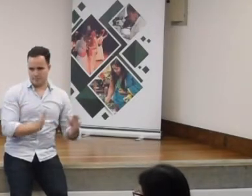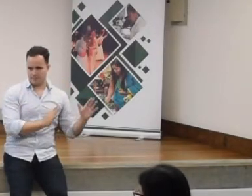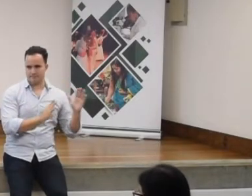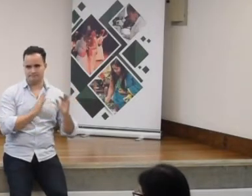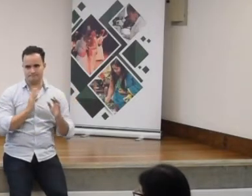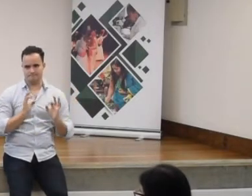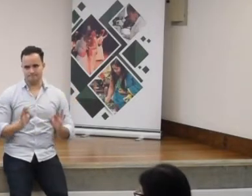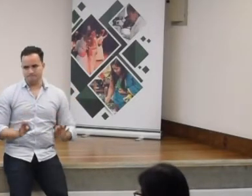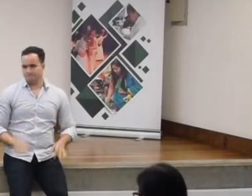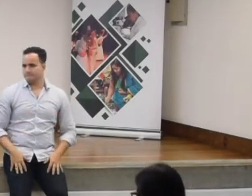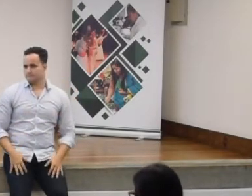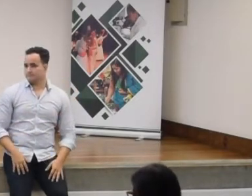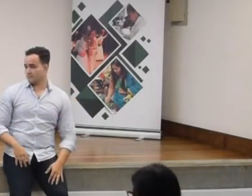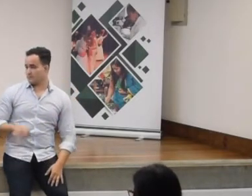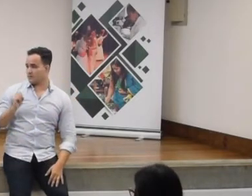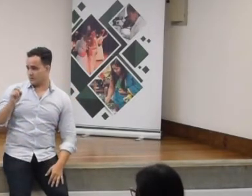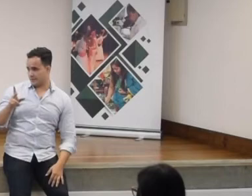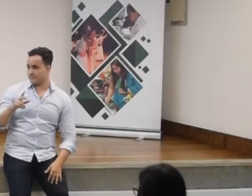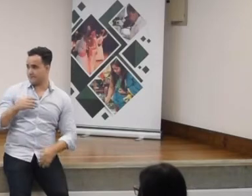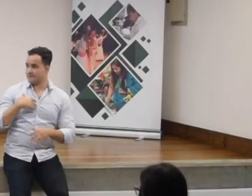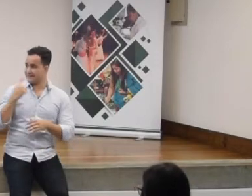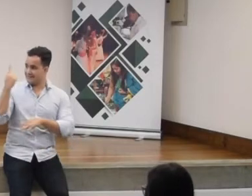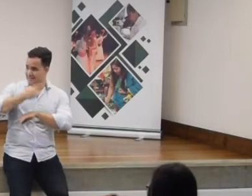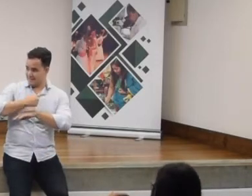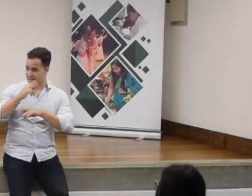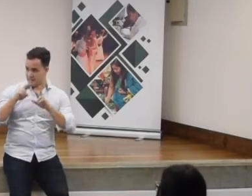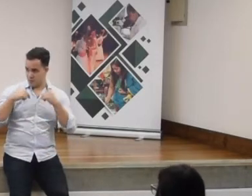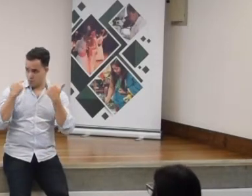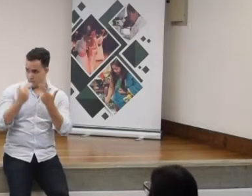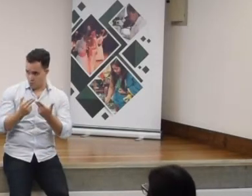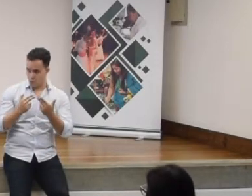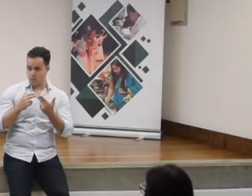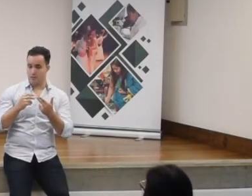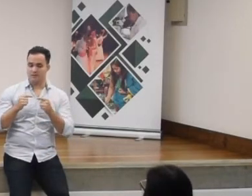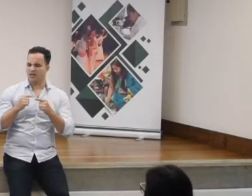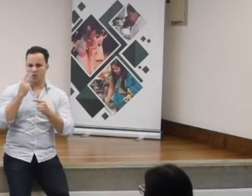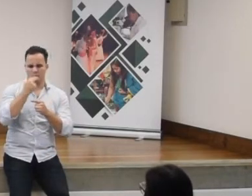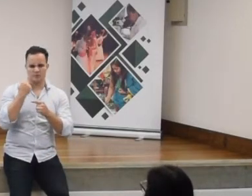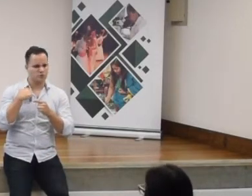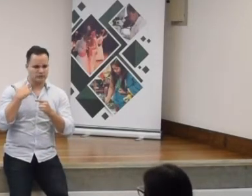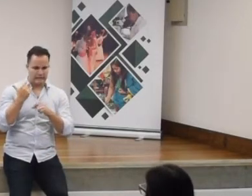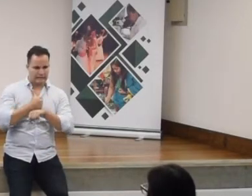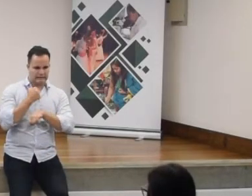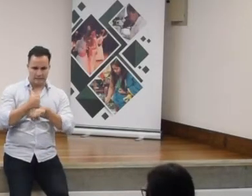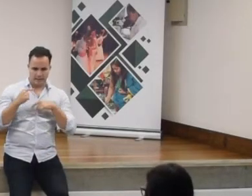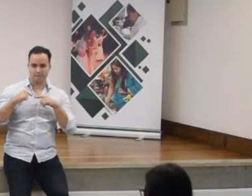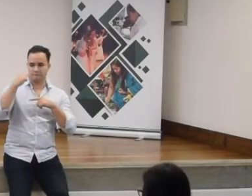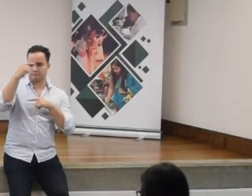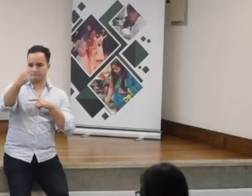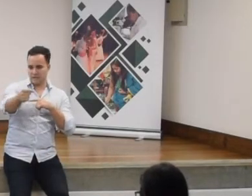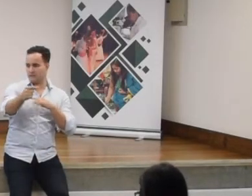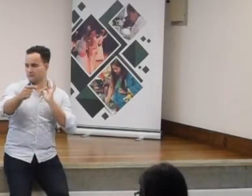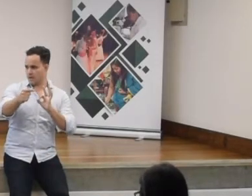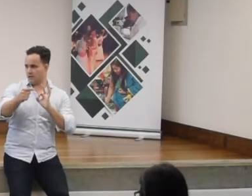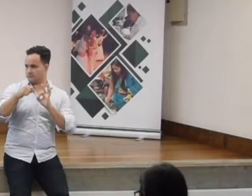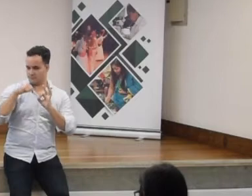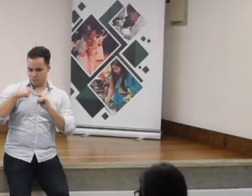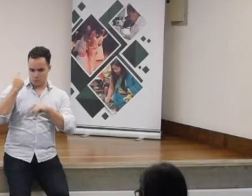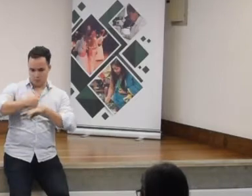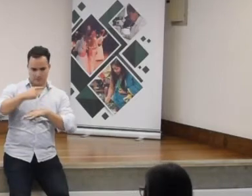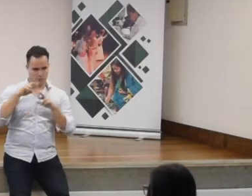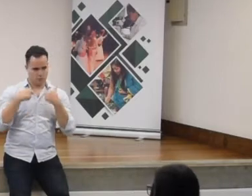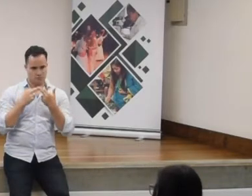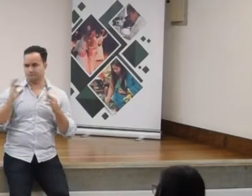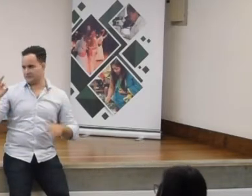ese sentido. O sea, nos reunimos ese día, dejamos compromisos y se envían de jueves a viernes para poder tenerlos listos para hoy.